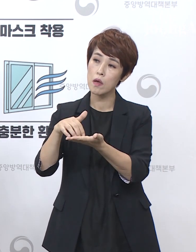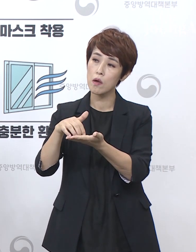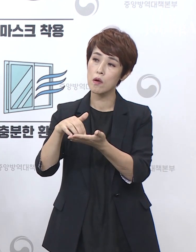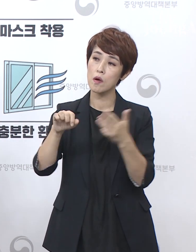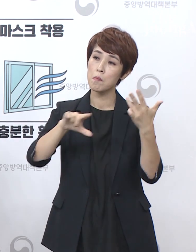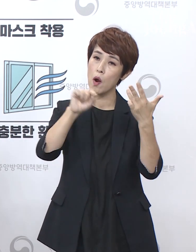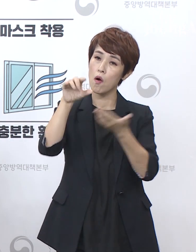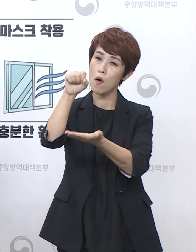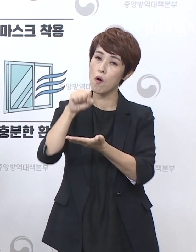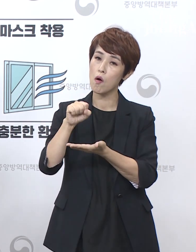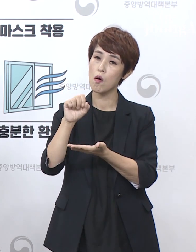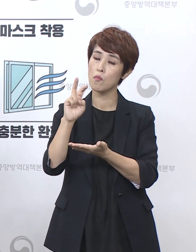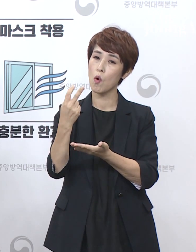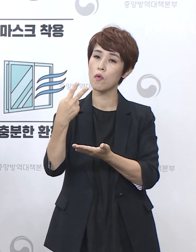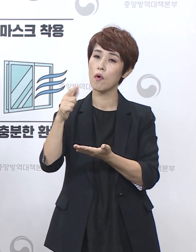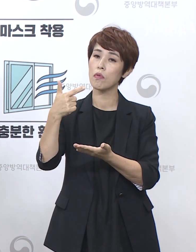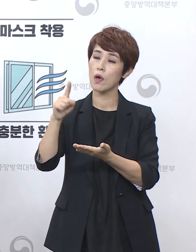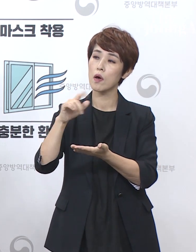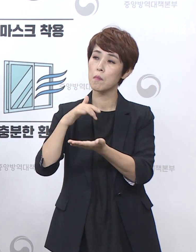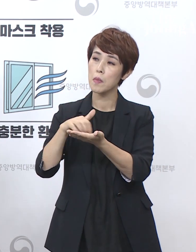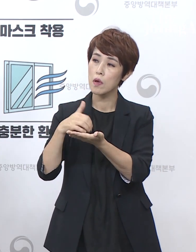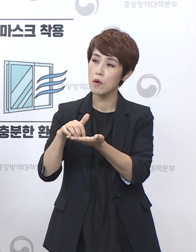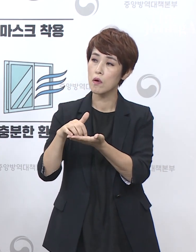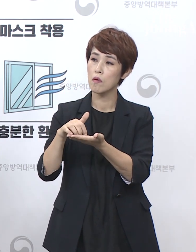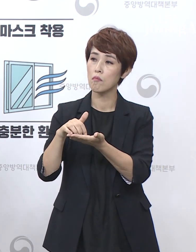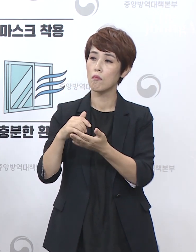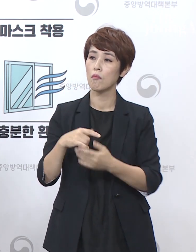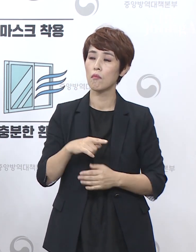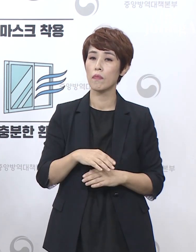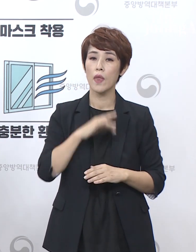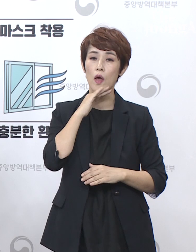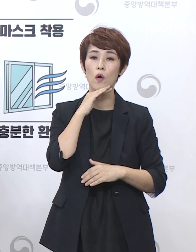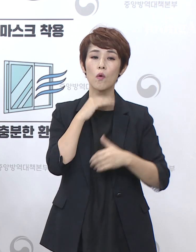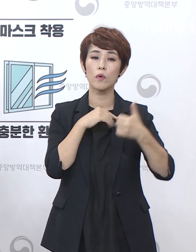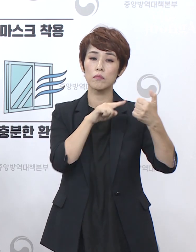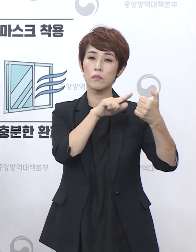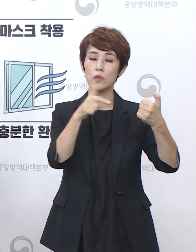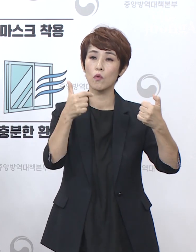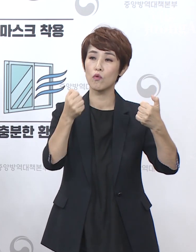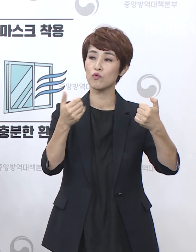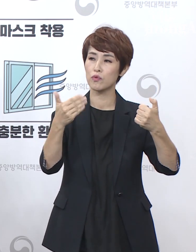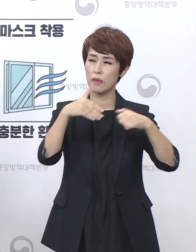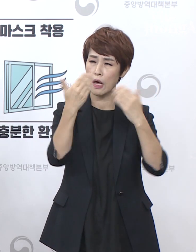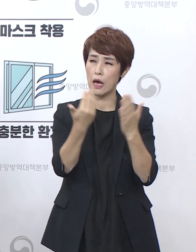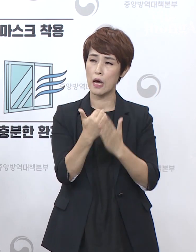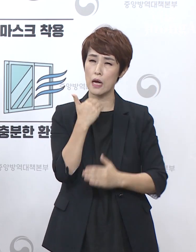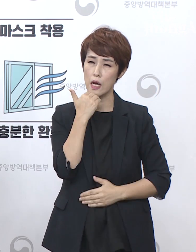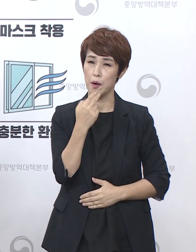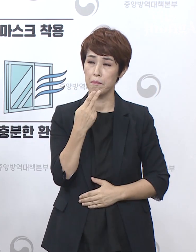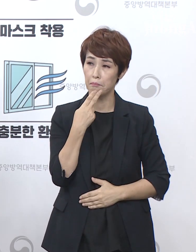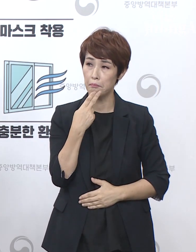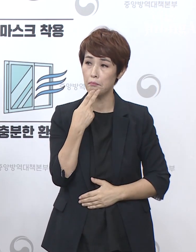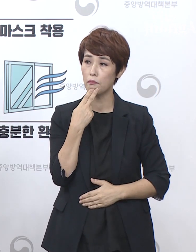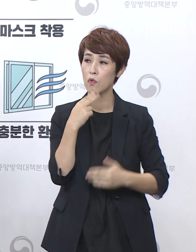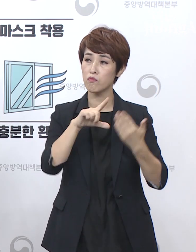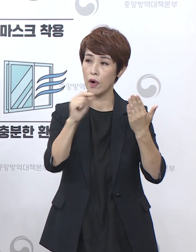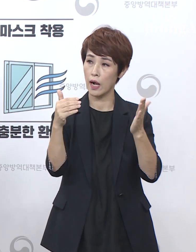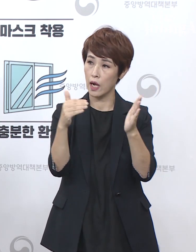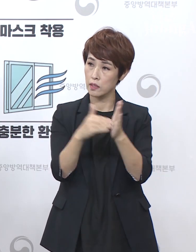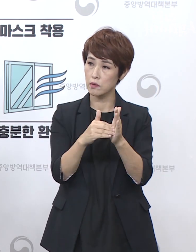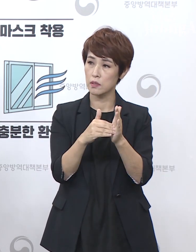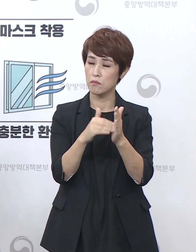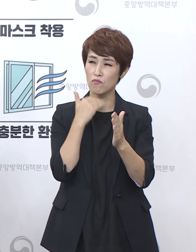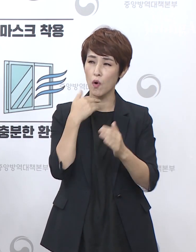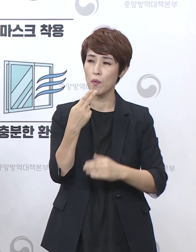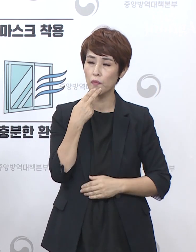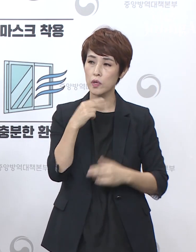되는지 50대 전원이 9월까지 기다리지 않고 7, 8월 모두 모더나 백신을 맞을 수 있는 상황인지 확인해 달라 했습니다.